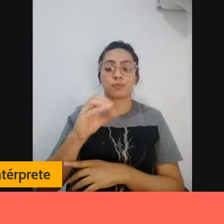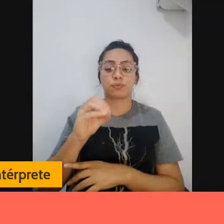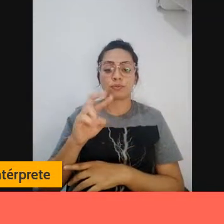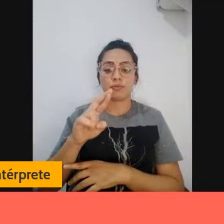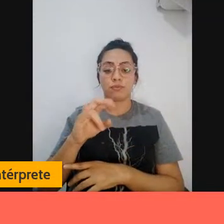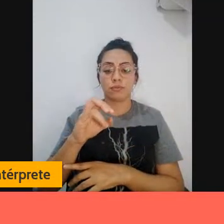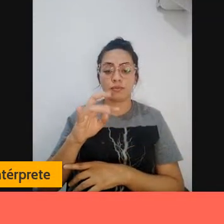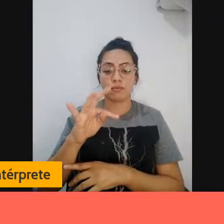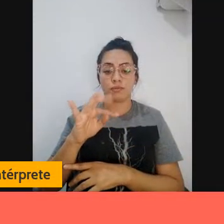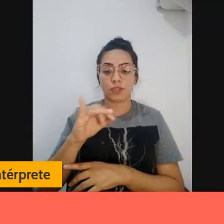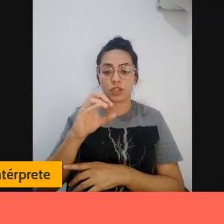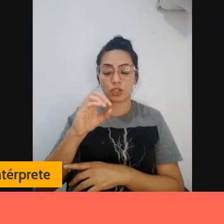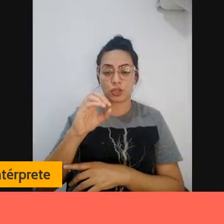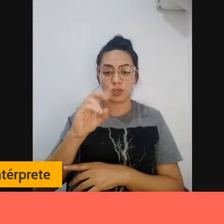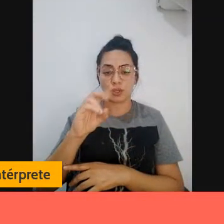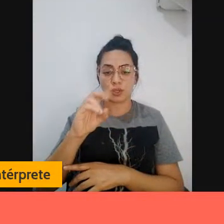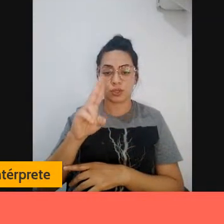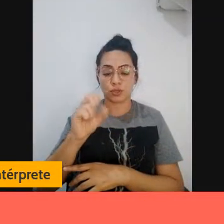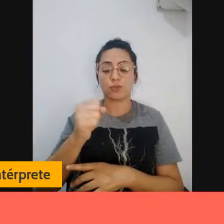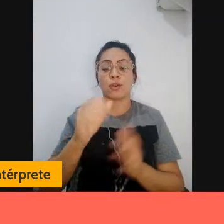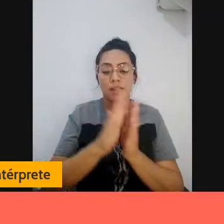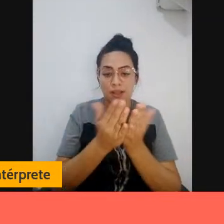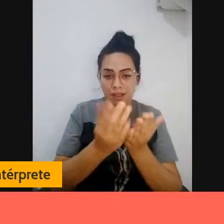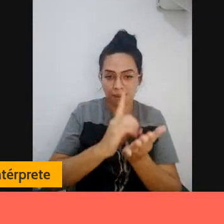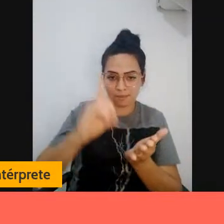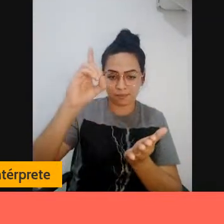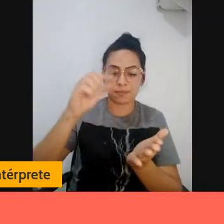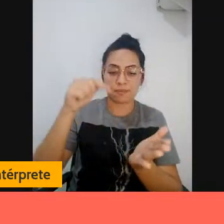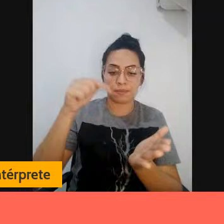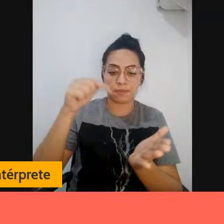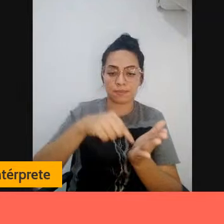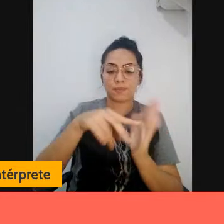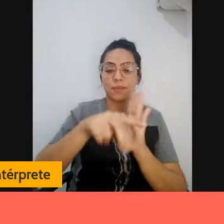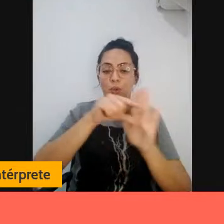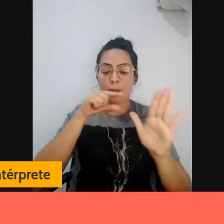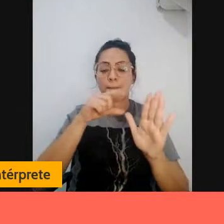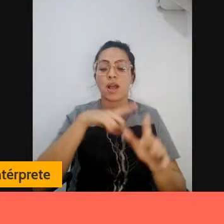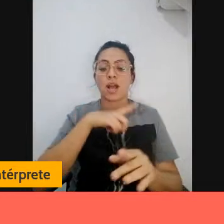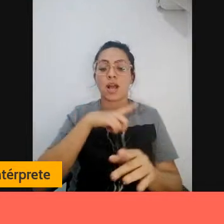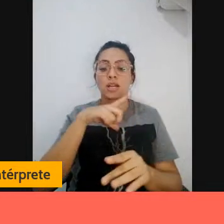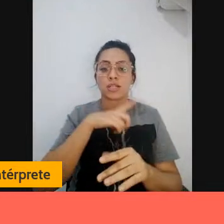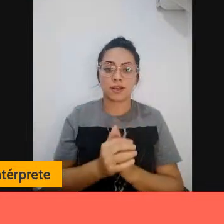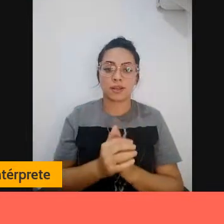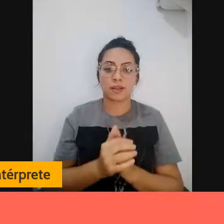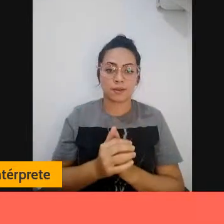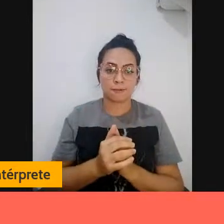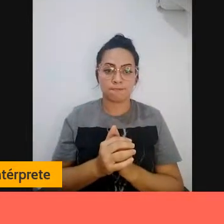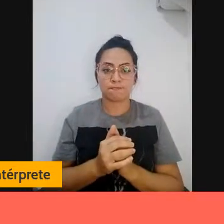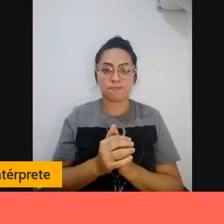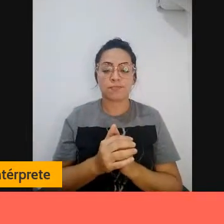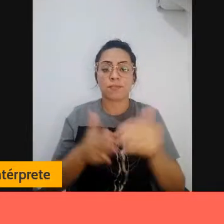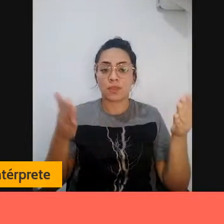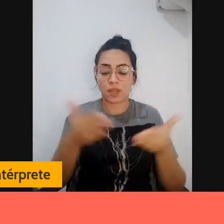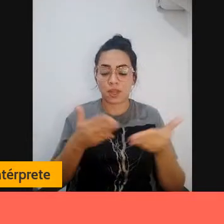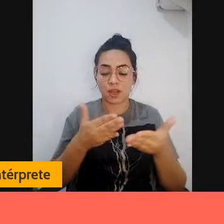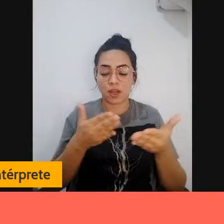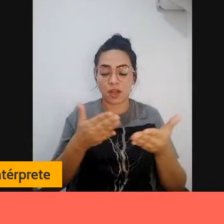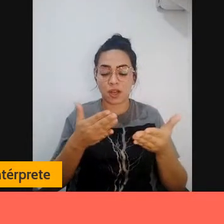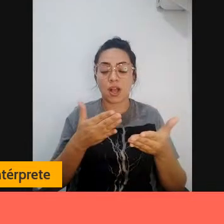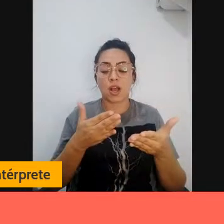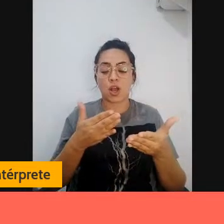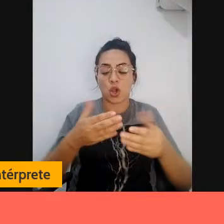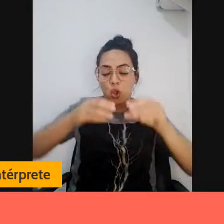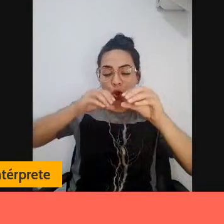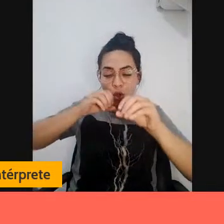que diz o seguinte, a minha versão: agora, pois, permanecem o ensino,